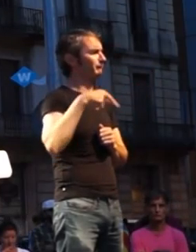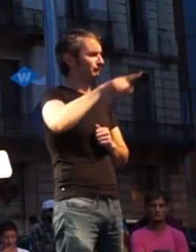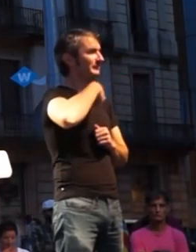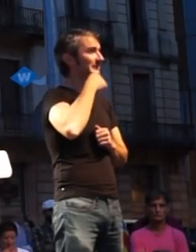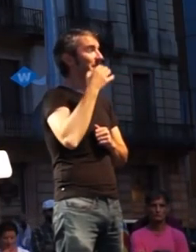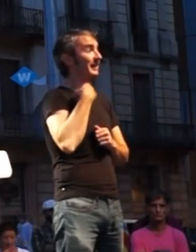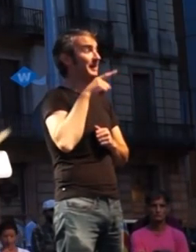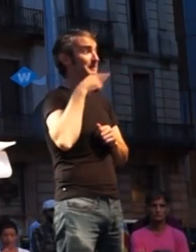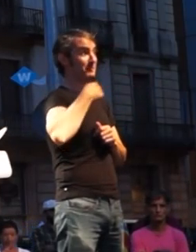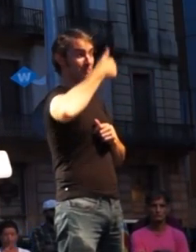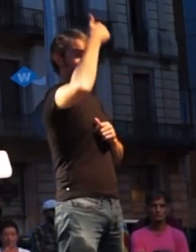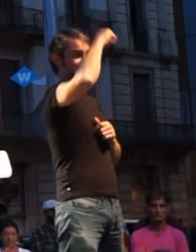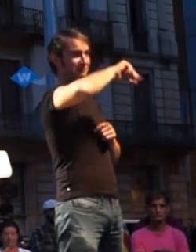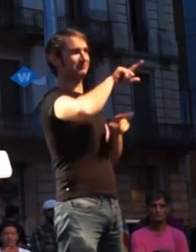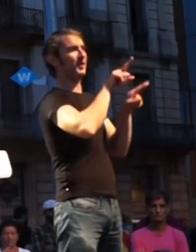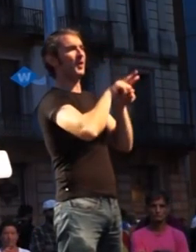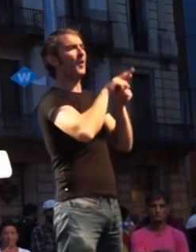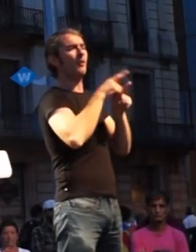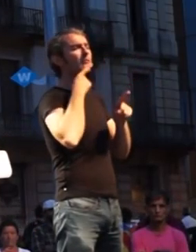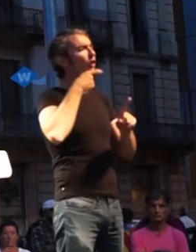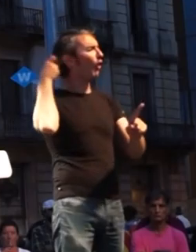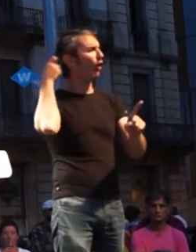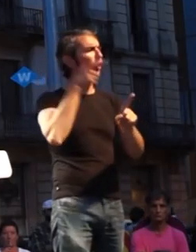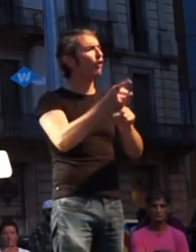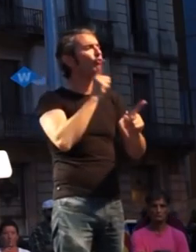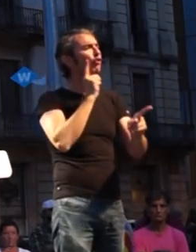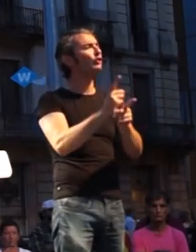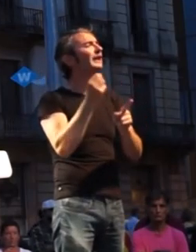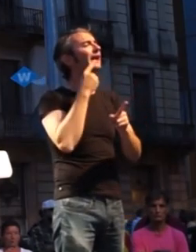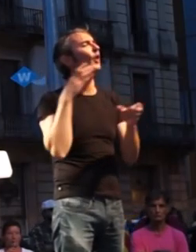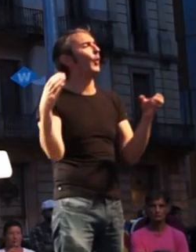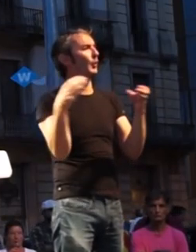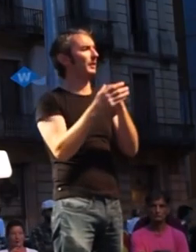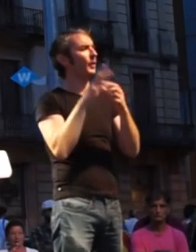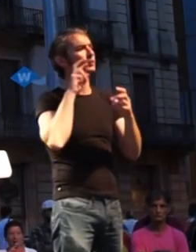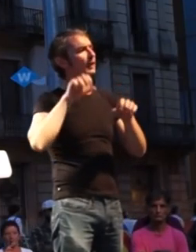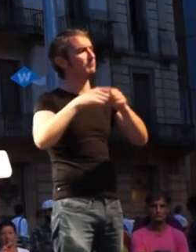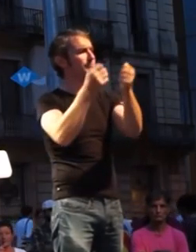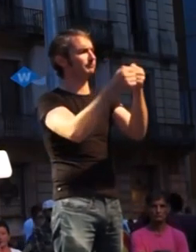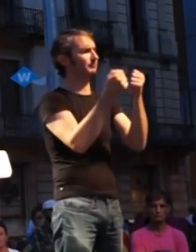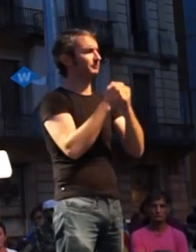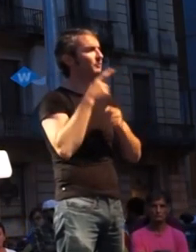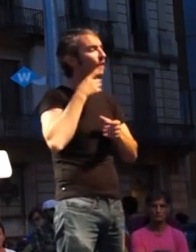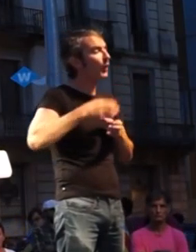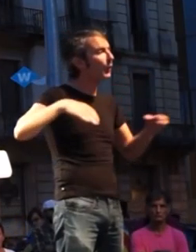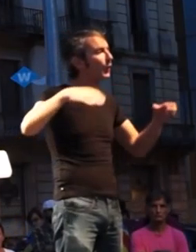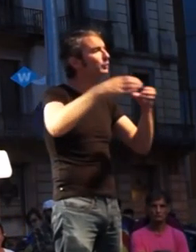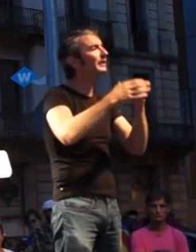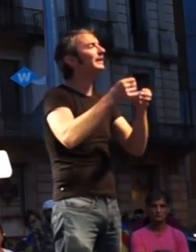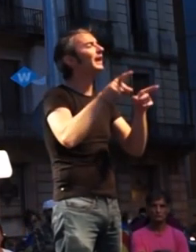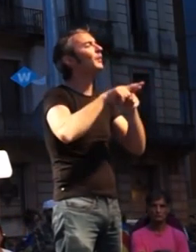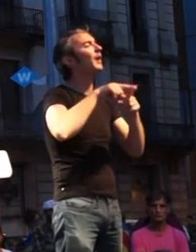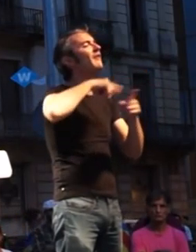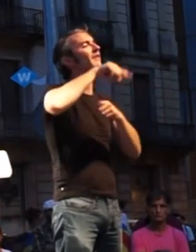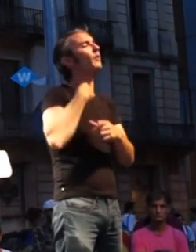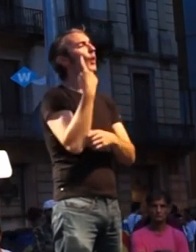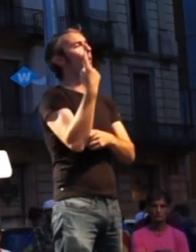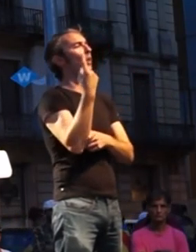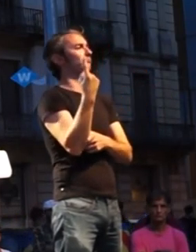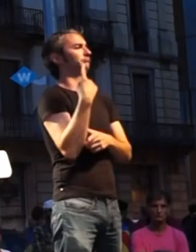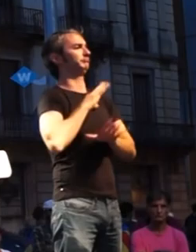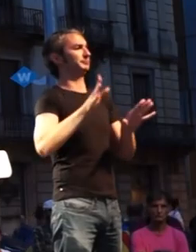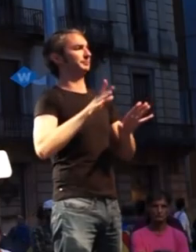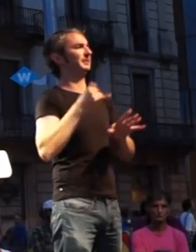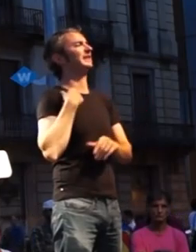que el patriarcat és un gran destructor de la comunitat i només aposta per la comunitat en format de família mononuclear